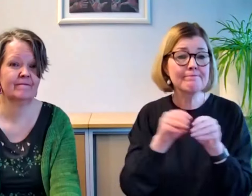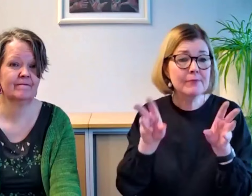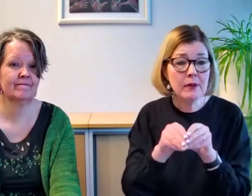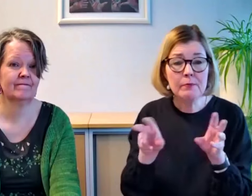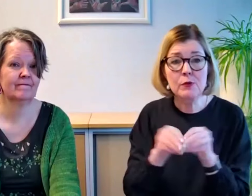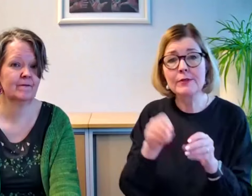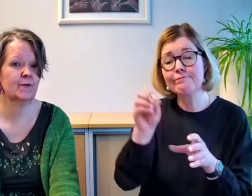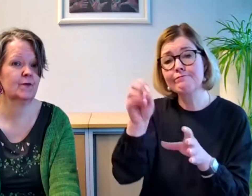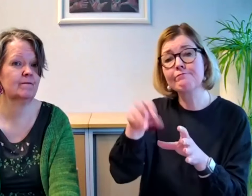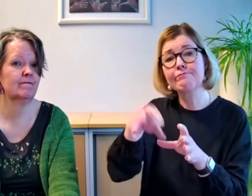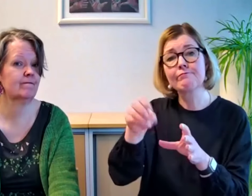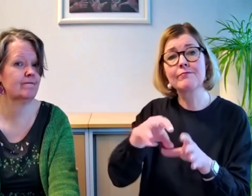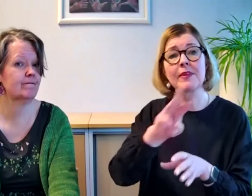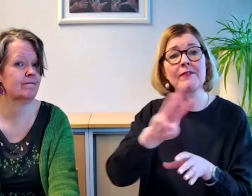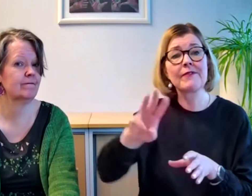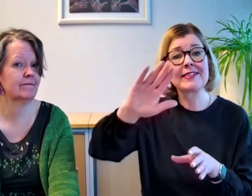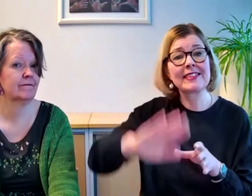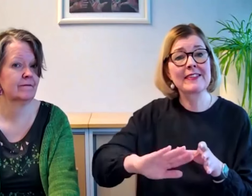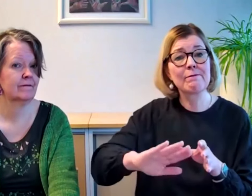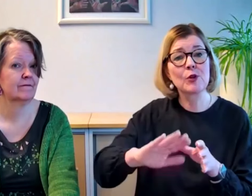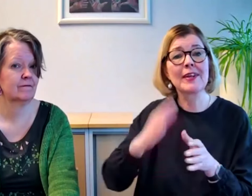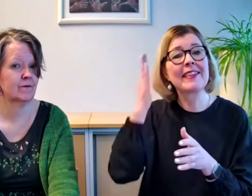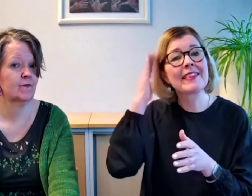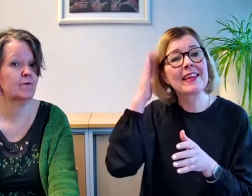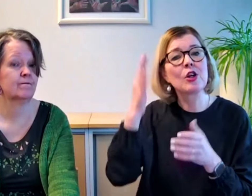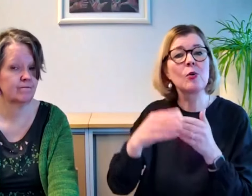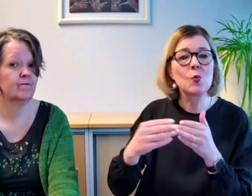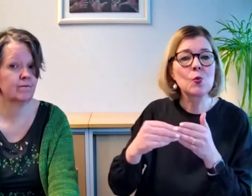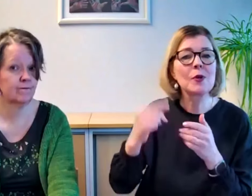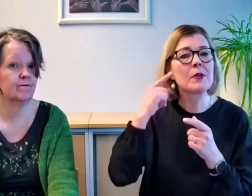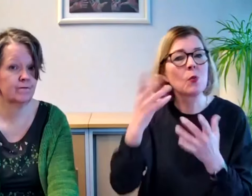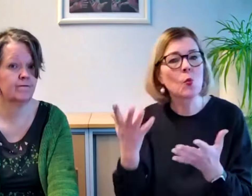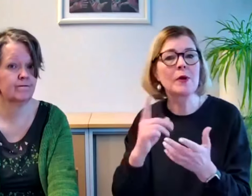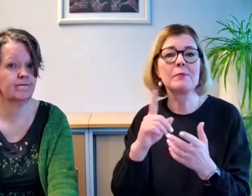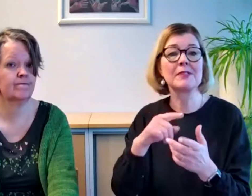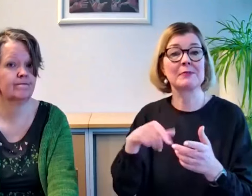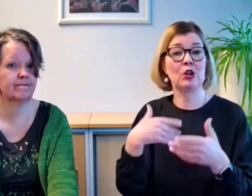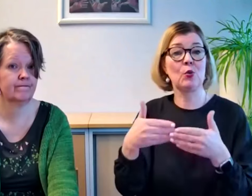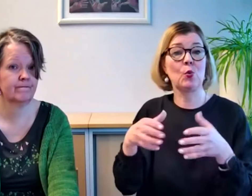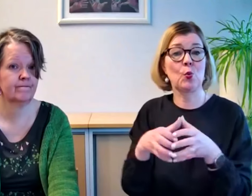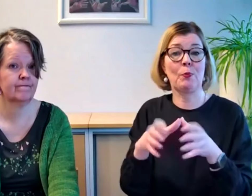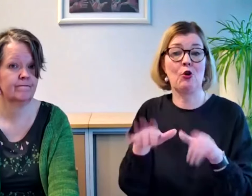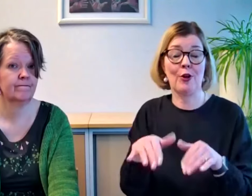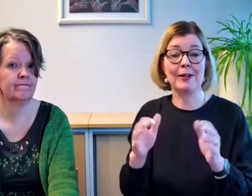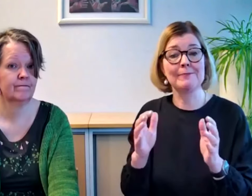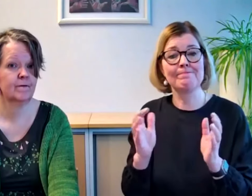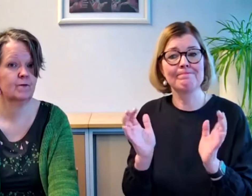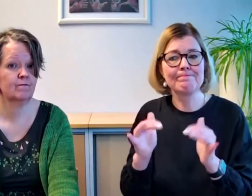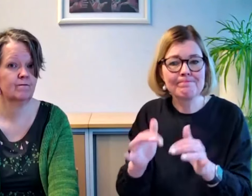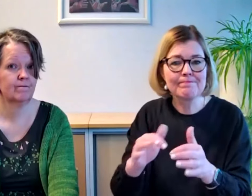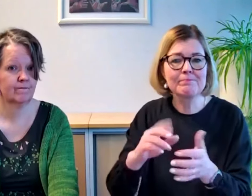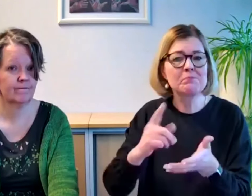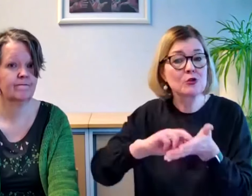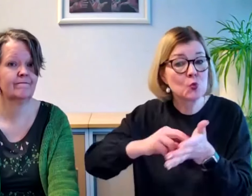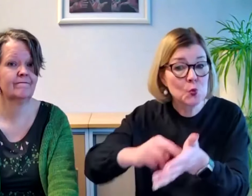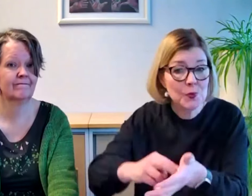Ja yritämme tehdä tästä eteenpäin raportteja liiton kotisivuille. Jo kerromme siellä sitten